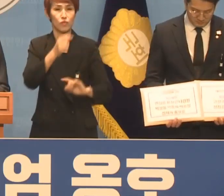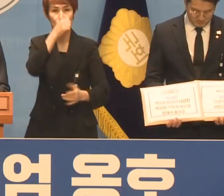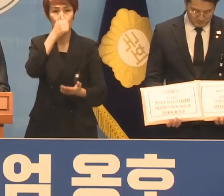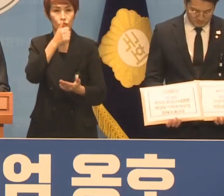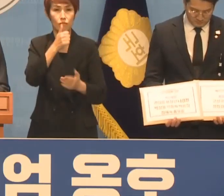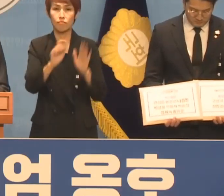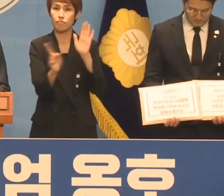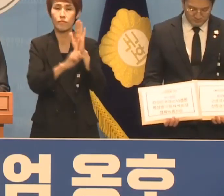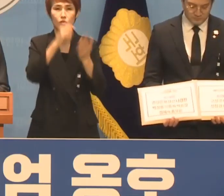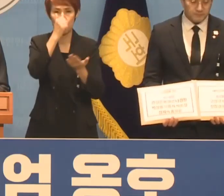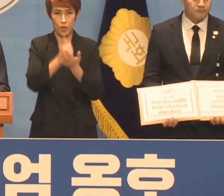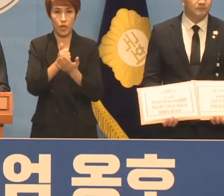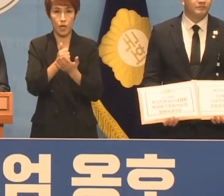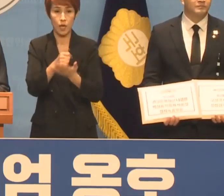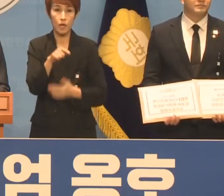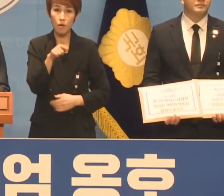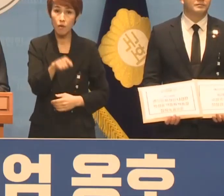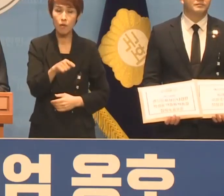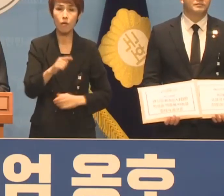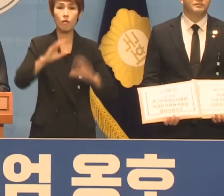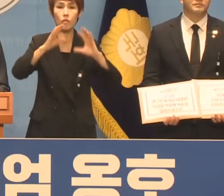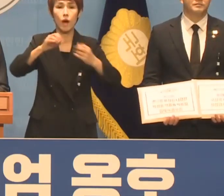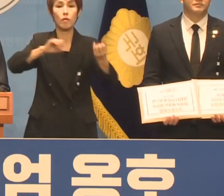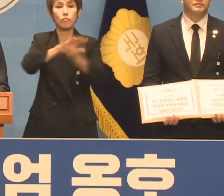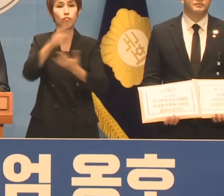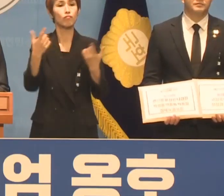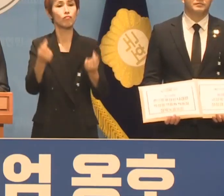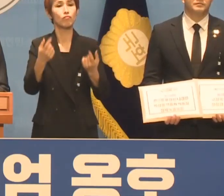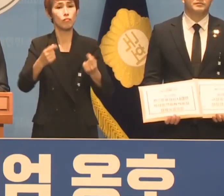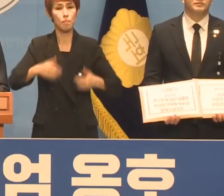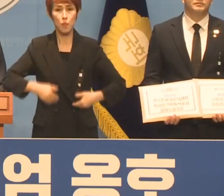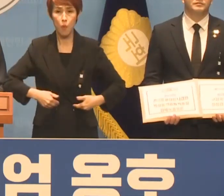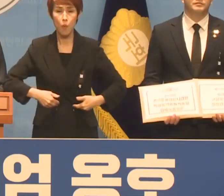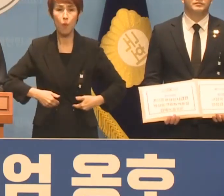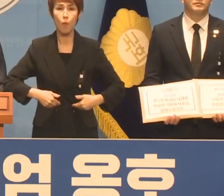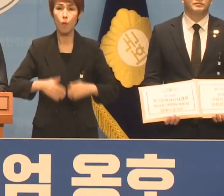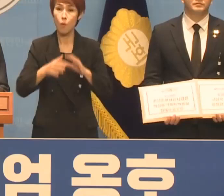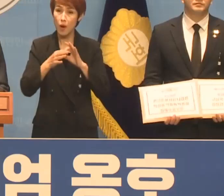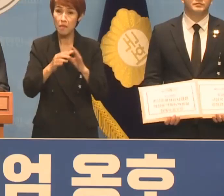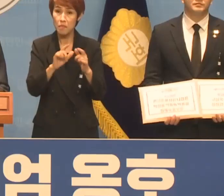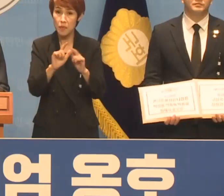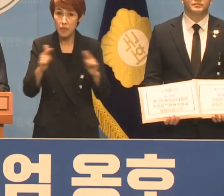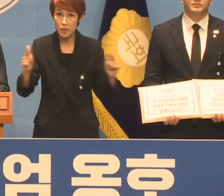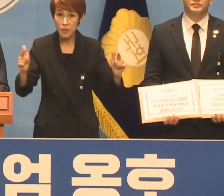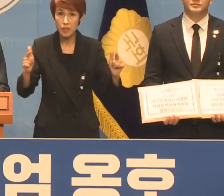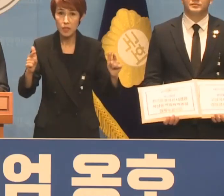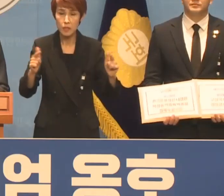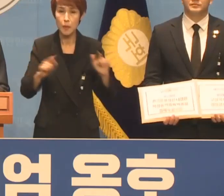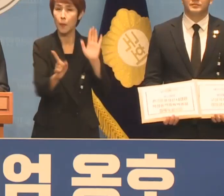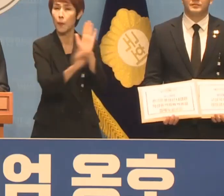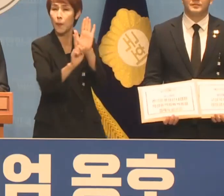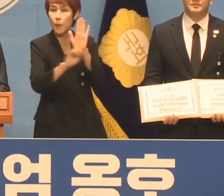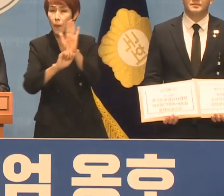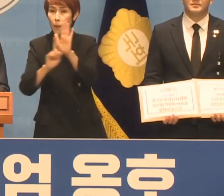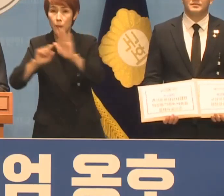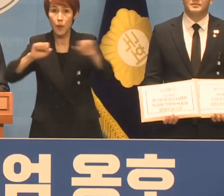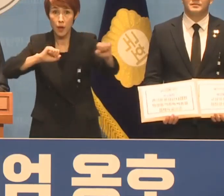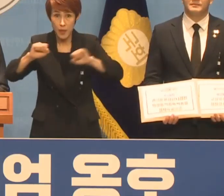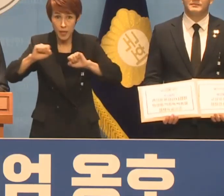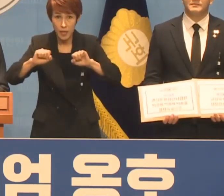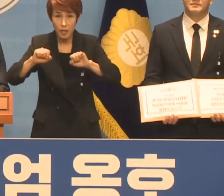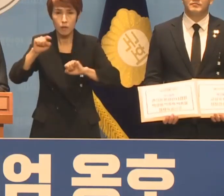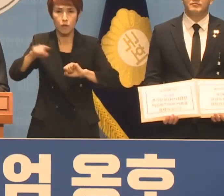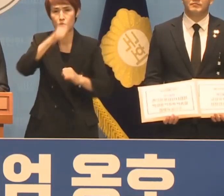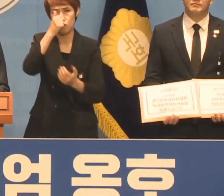내란 선전죄는 내란의 당위성과 필요성에 대한 것들을 설파하는 일체의 의사표현